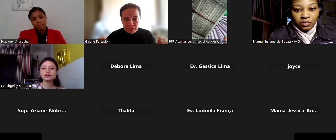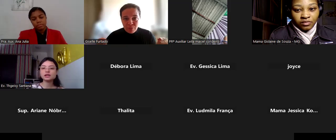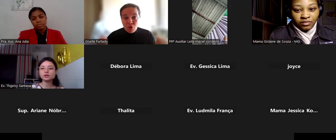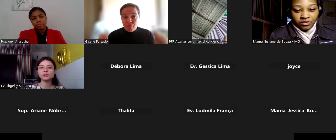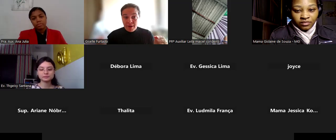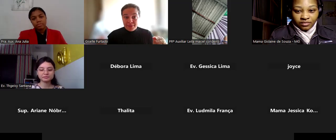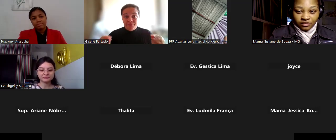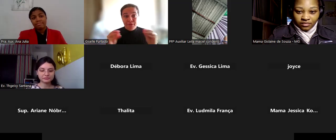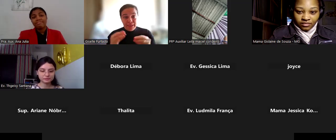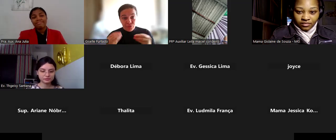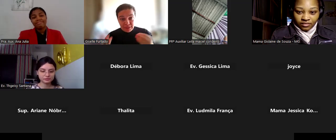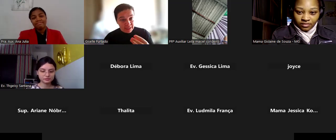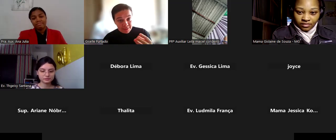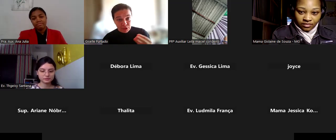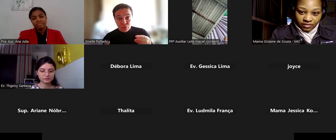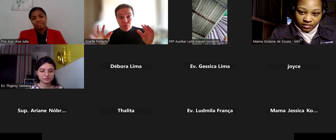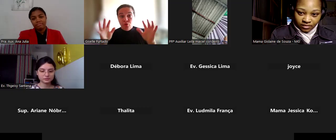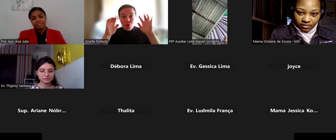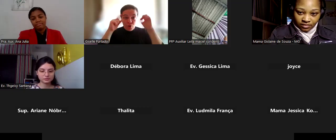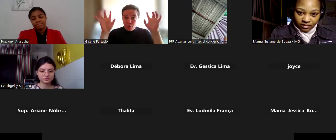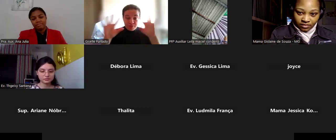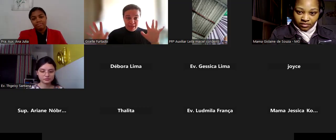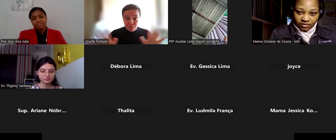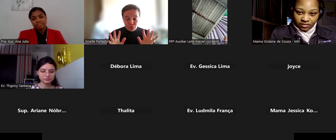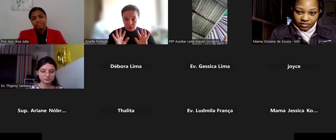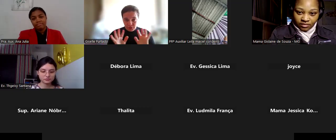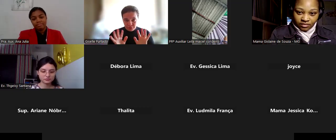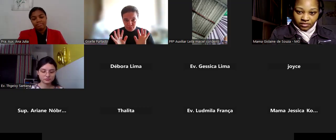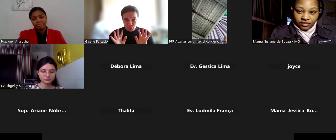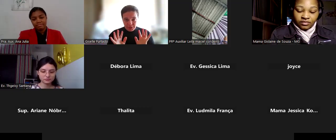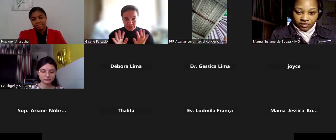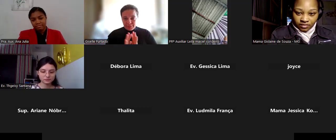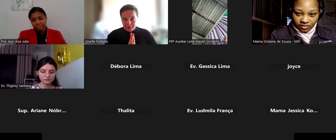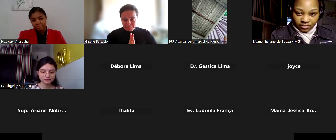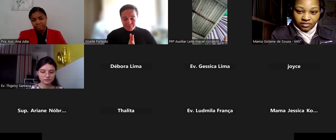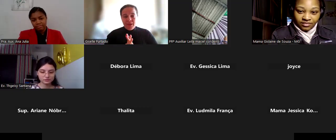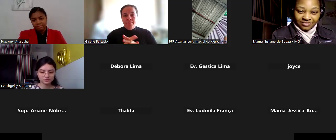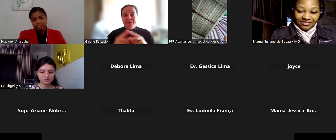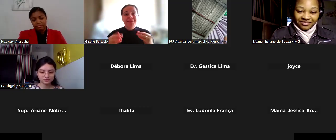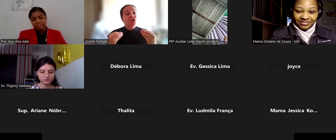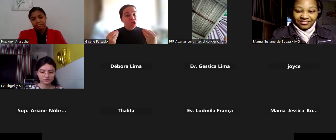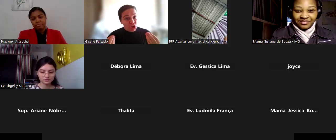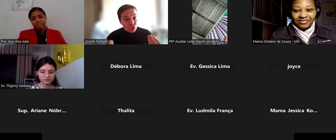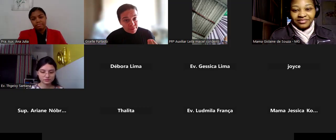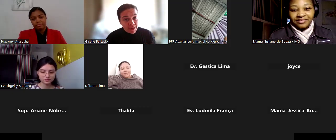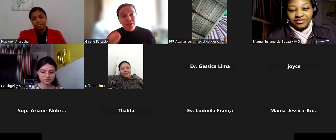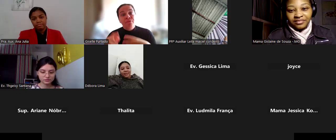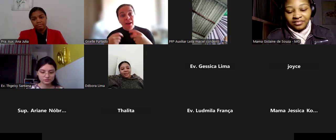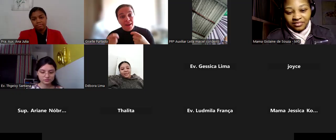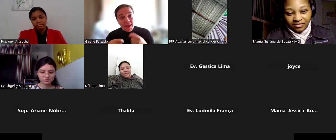uma conversa falando e sinalizando. O meu cérebro buga, não dá. Mas tem gente que consegue falar